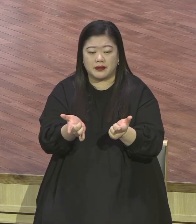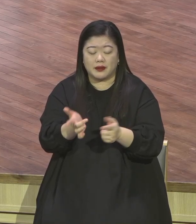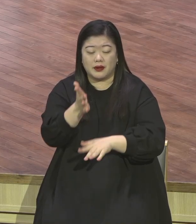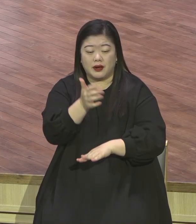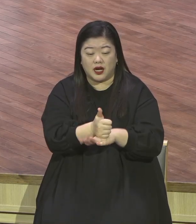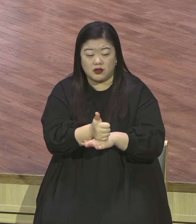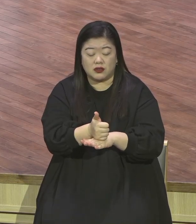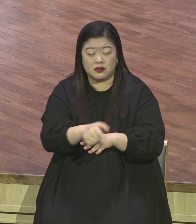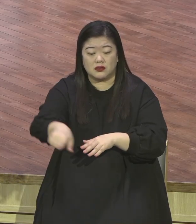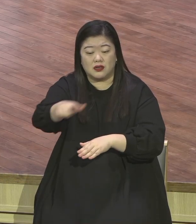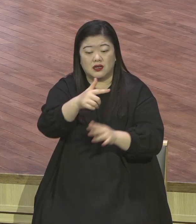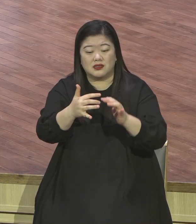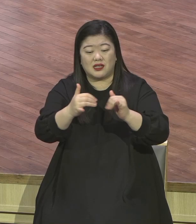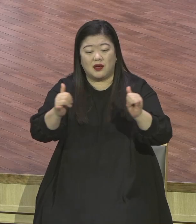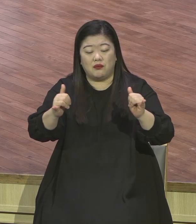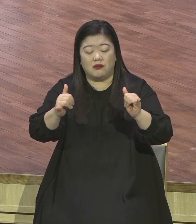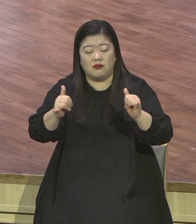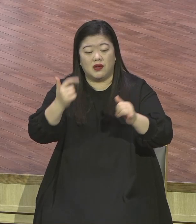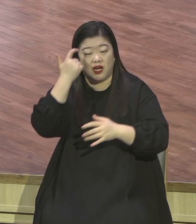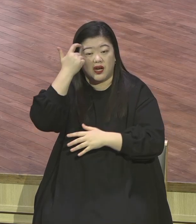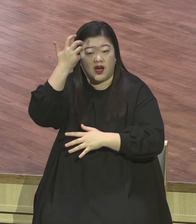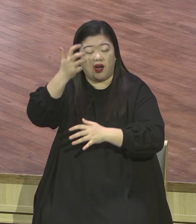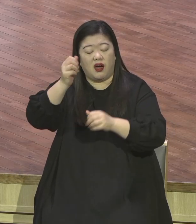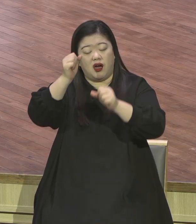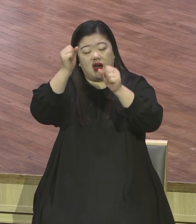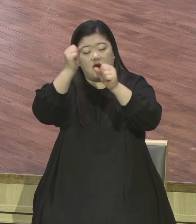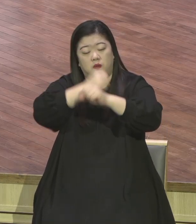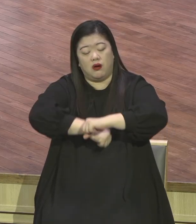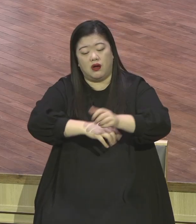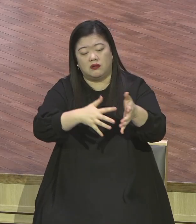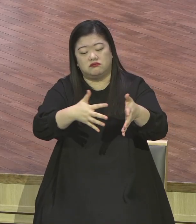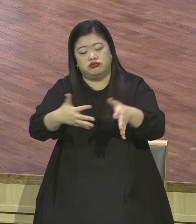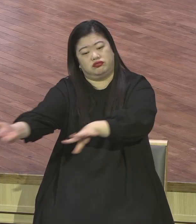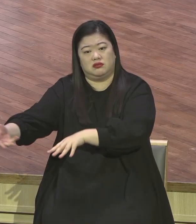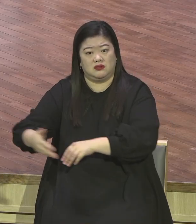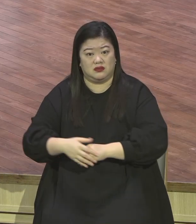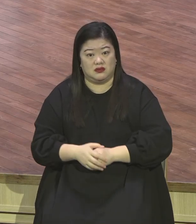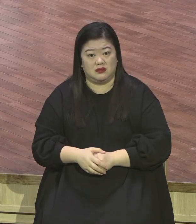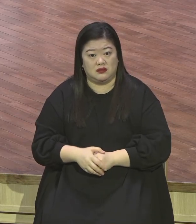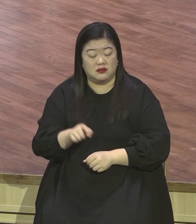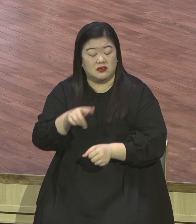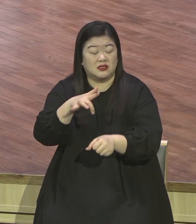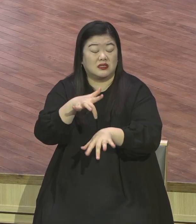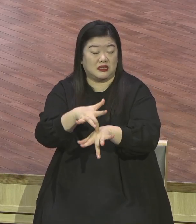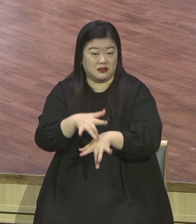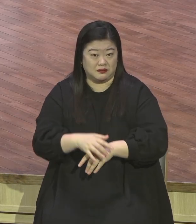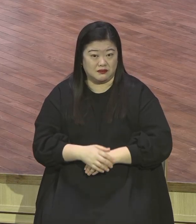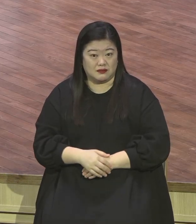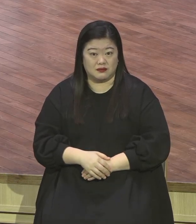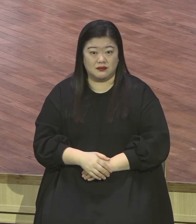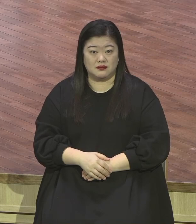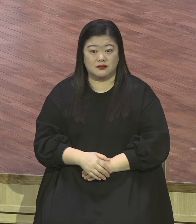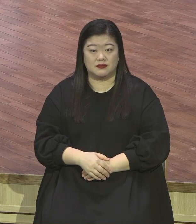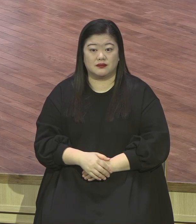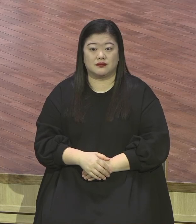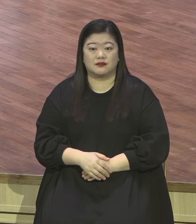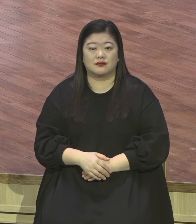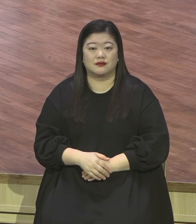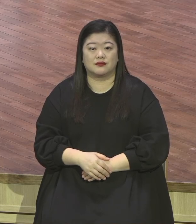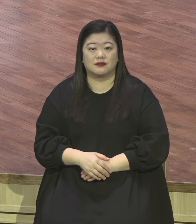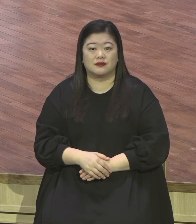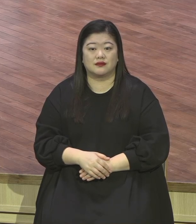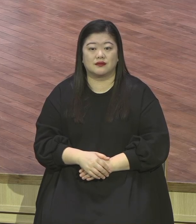결국은 다 죽이고 멸망시키는 것이 목적이에요. 지금 연말이 돼가지고 많은